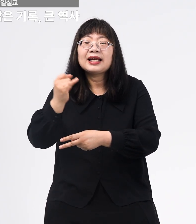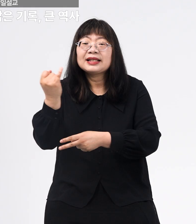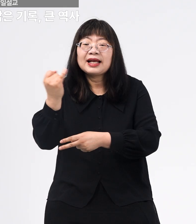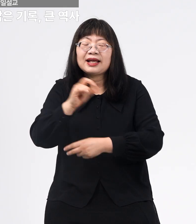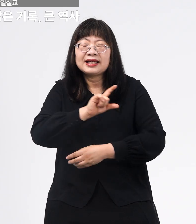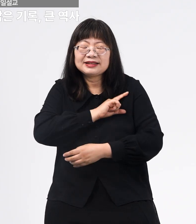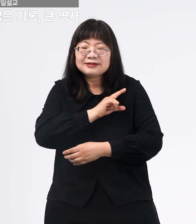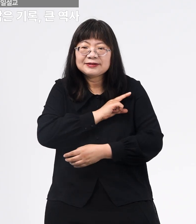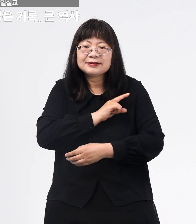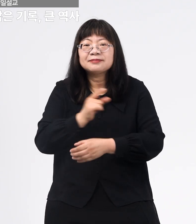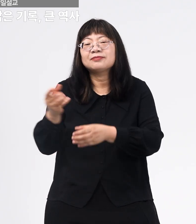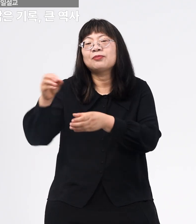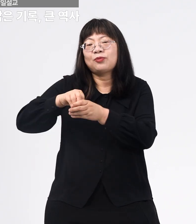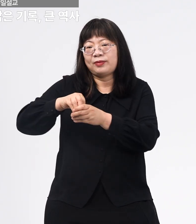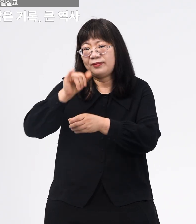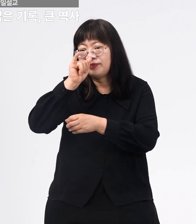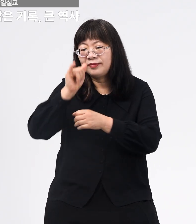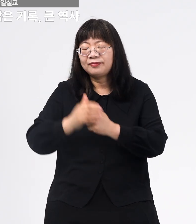그러니까 종교적으로,